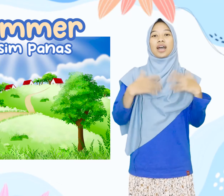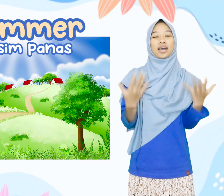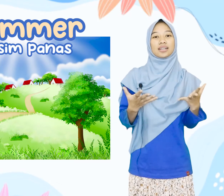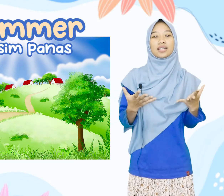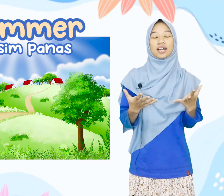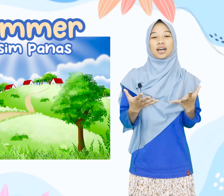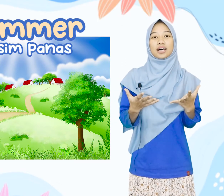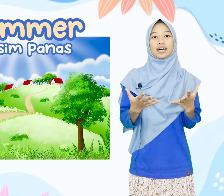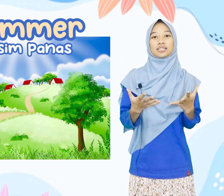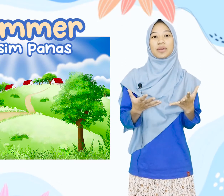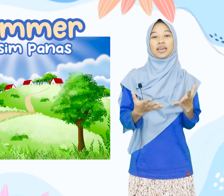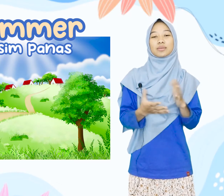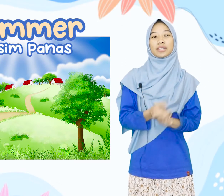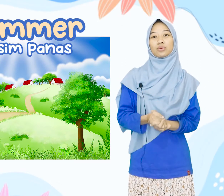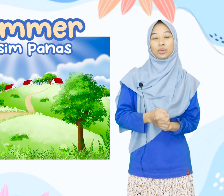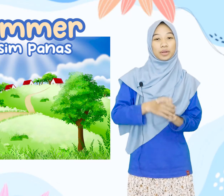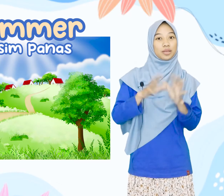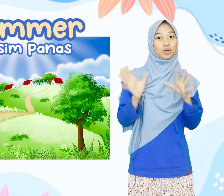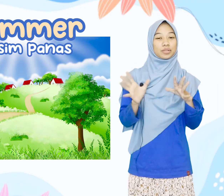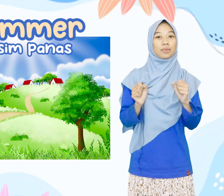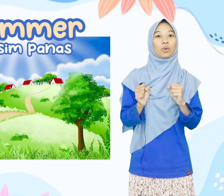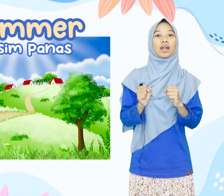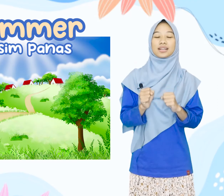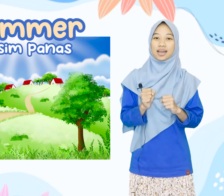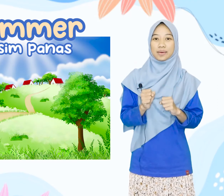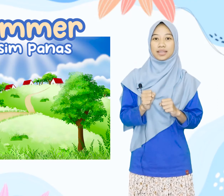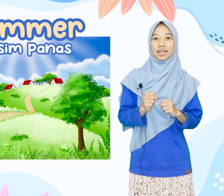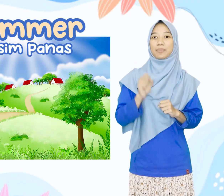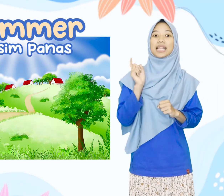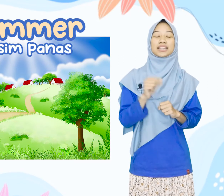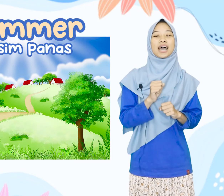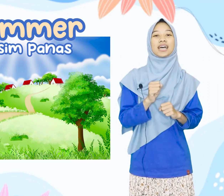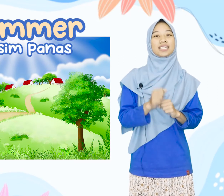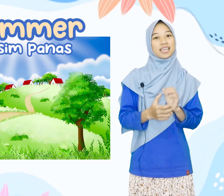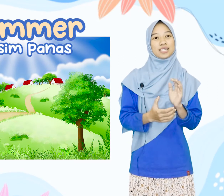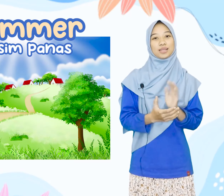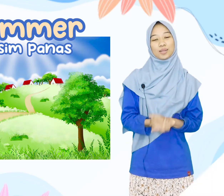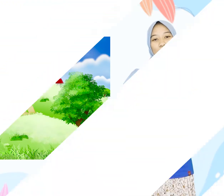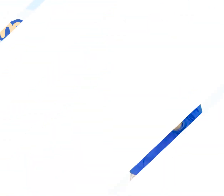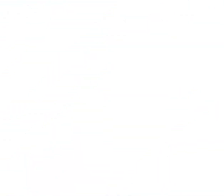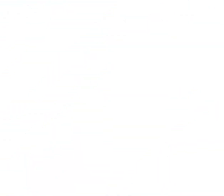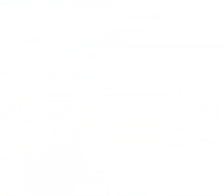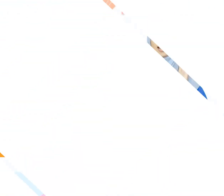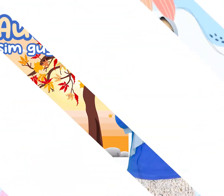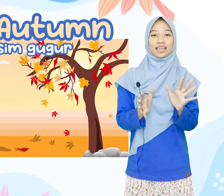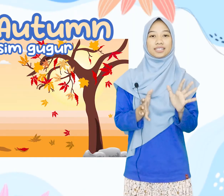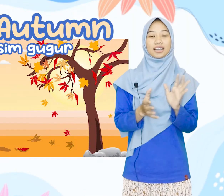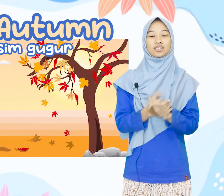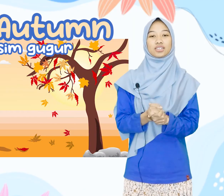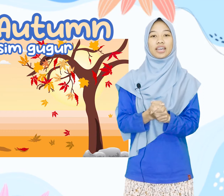digunakan sebagai kesempatan untuk berlibur bersama keluarga. Biasanya ke pantai, kayak gitu. Oke, selanjutnya